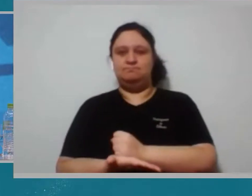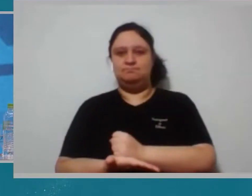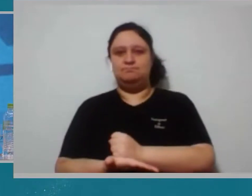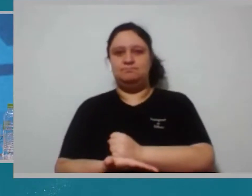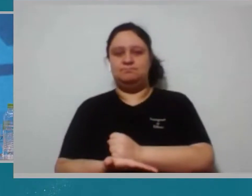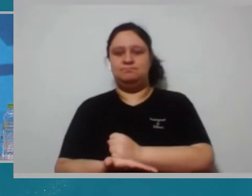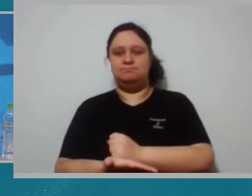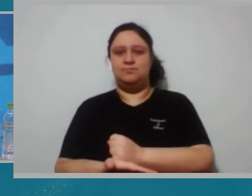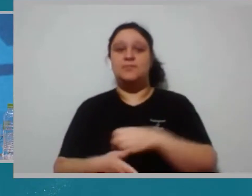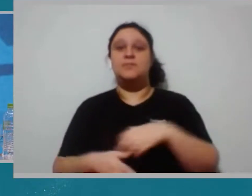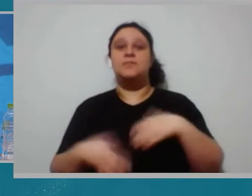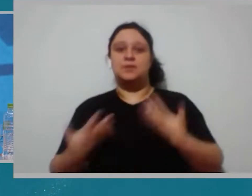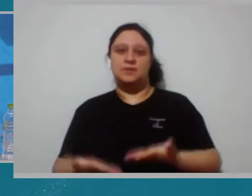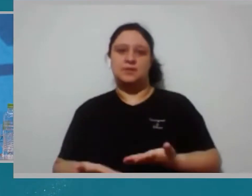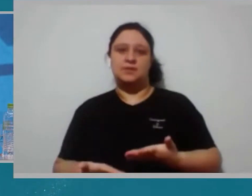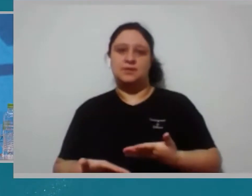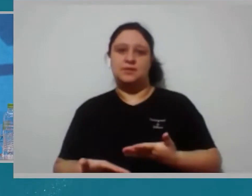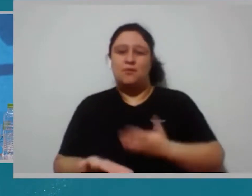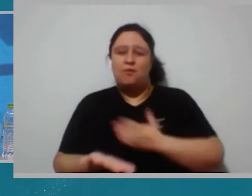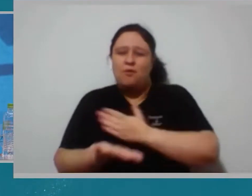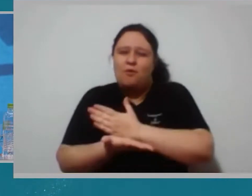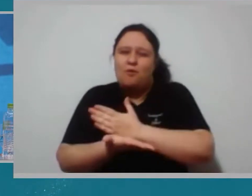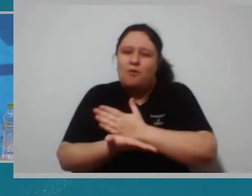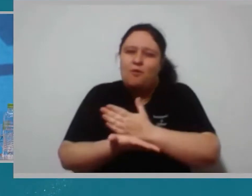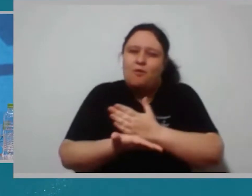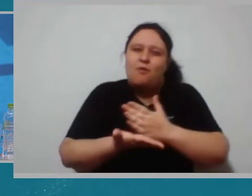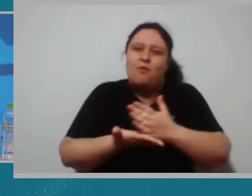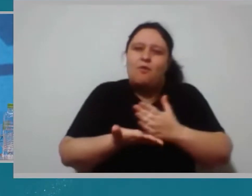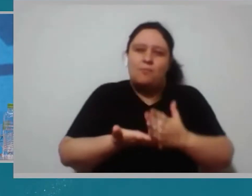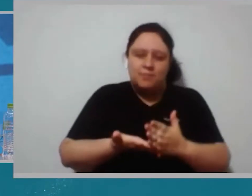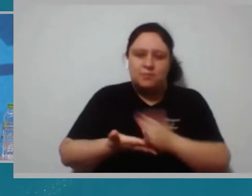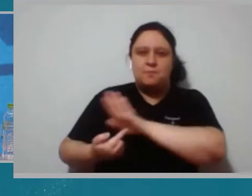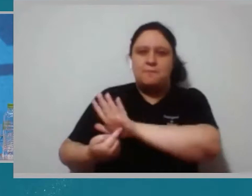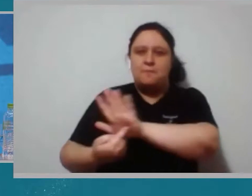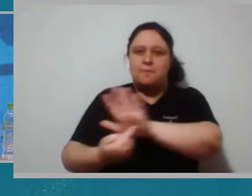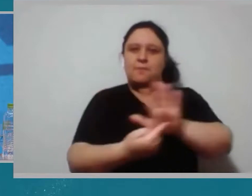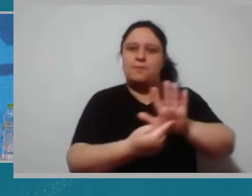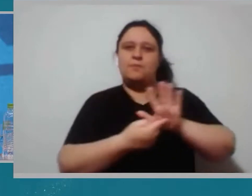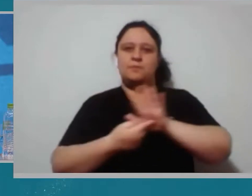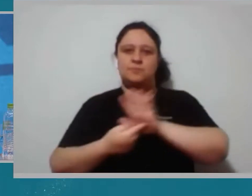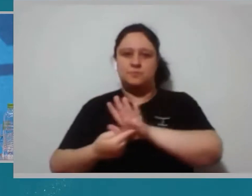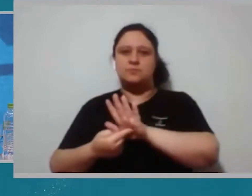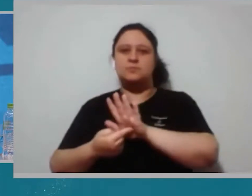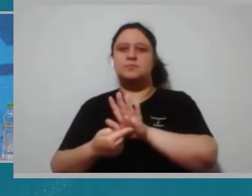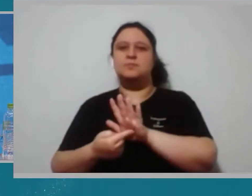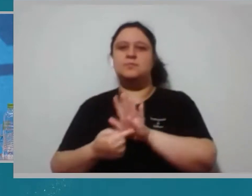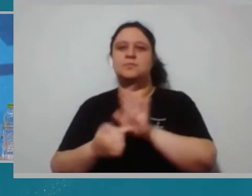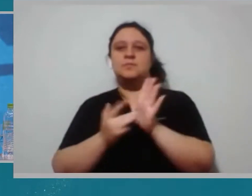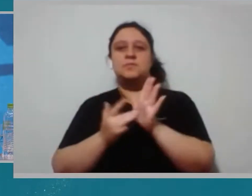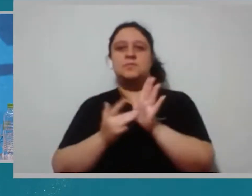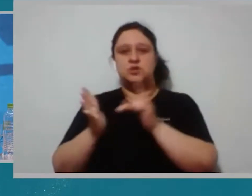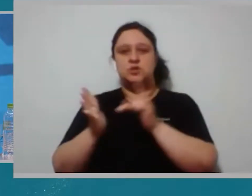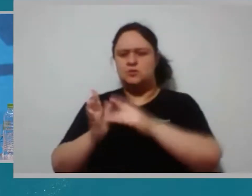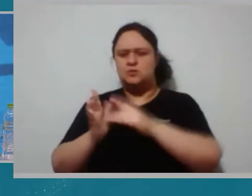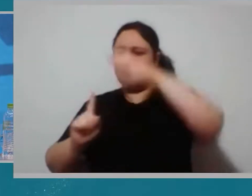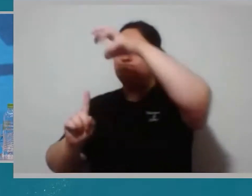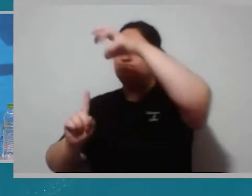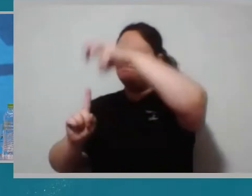para introduzir o Senhor Jesus como rei do reino dos céus, que agora